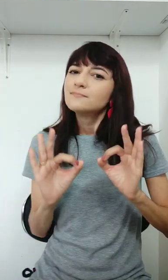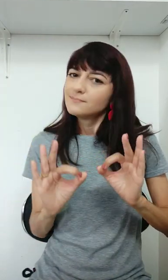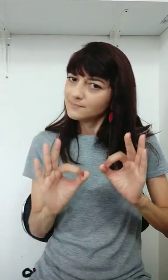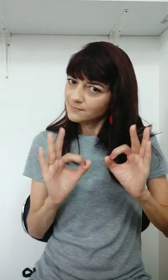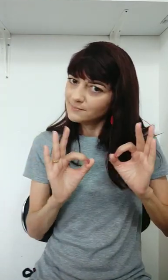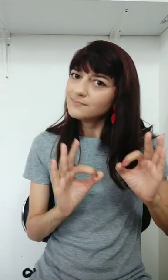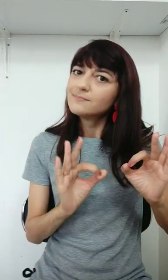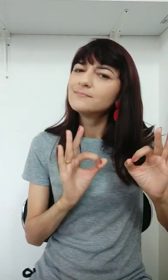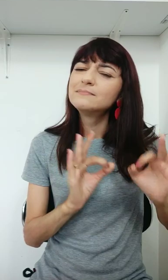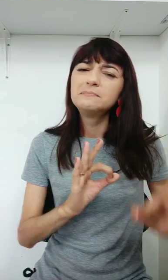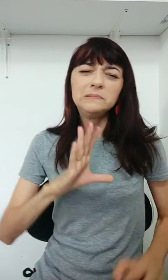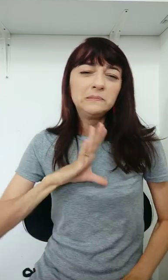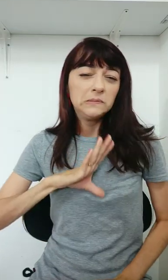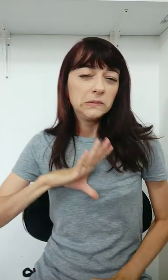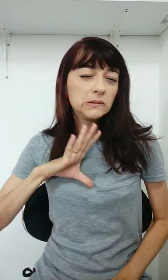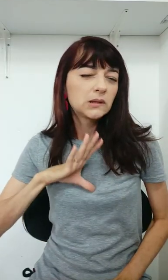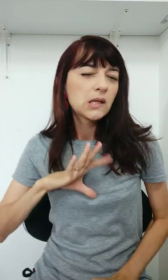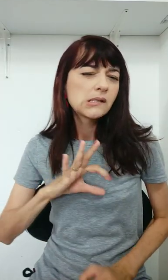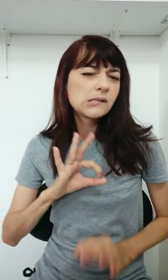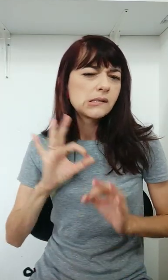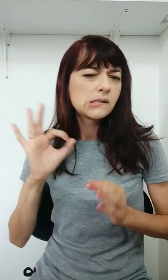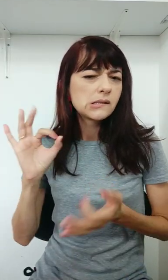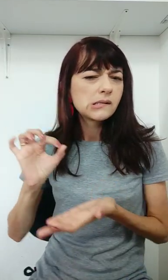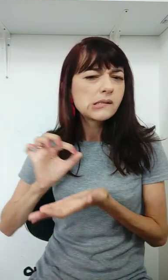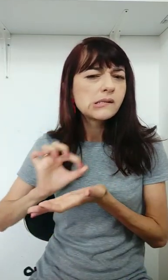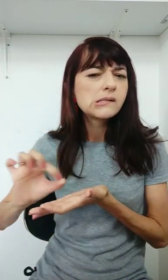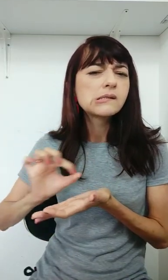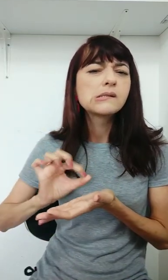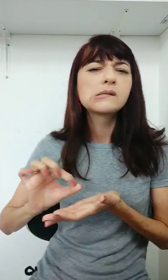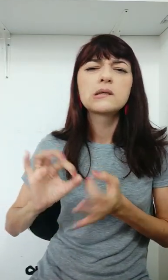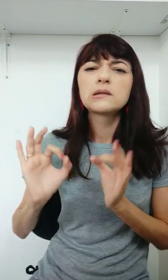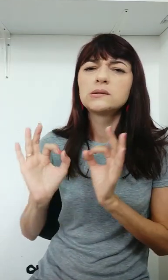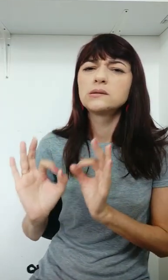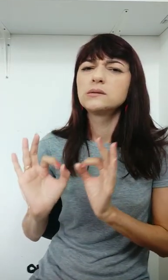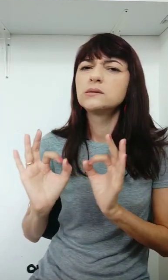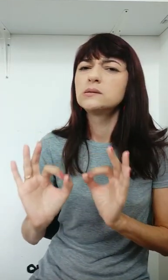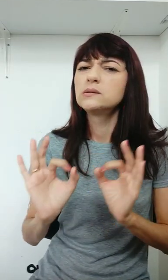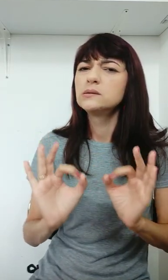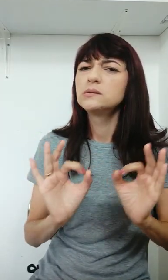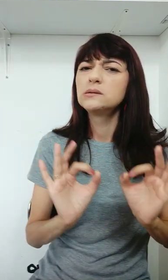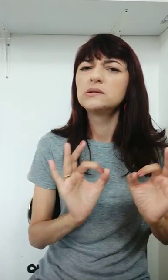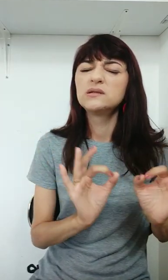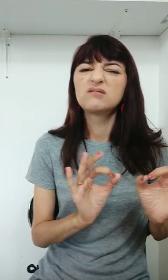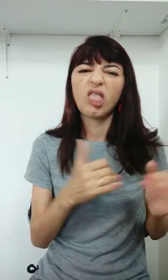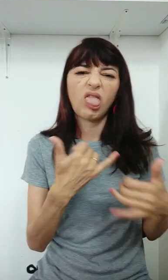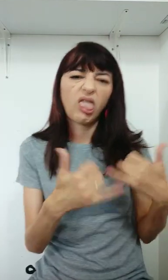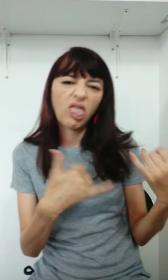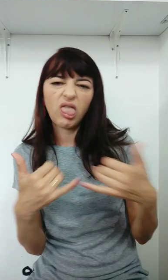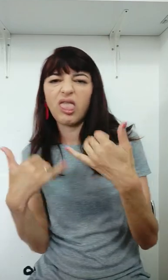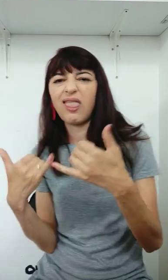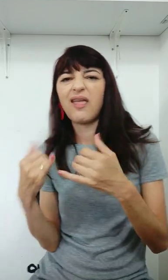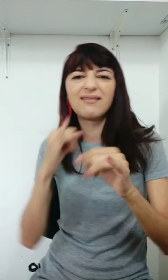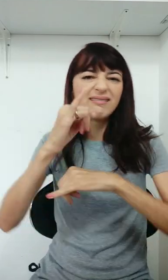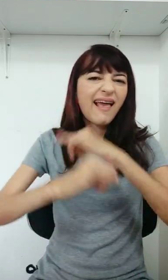anos atrás se comunicava de uma forma muito mais formal, a escrita era muito mais correta, né, de acordo